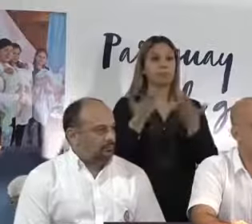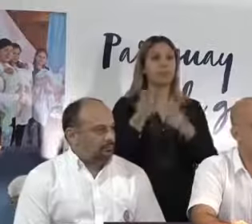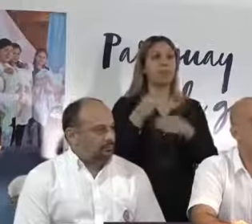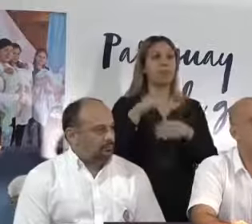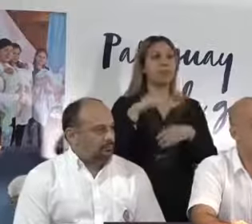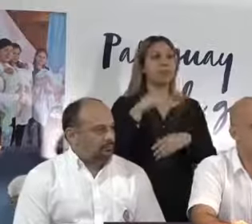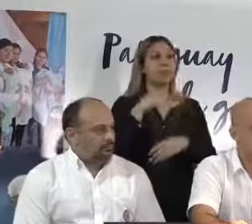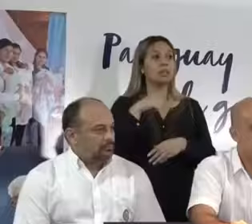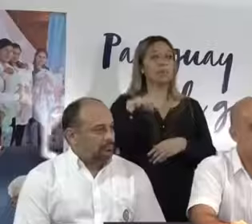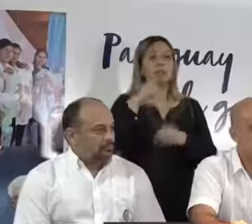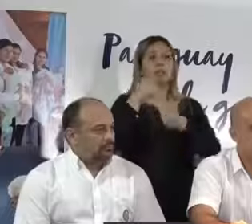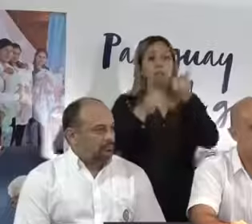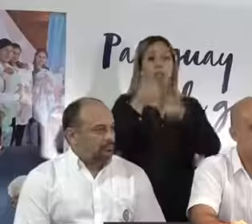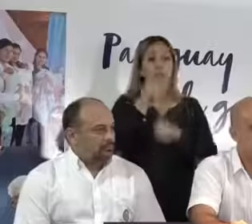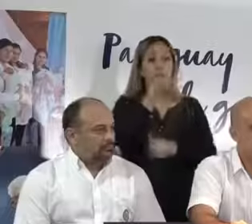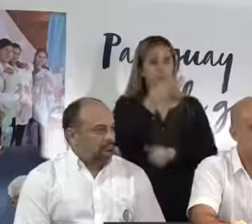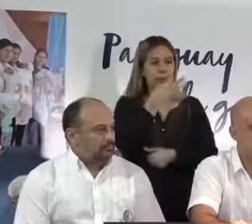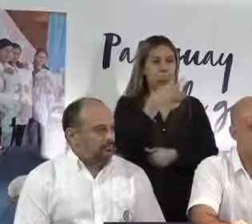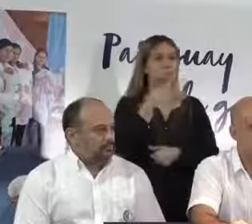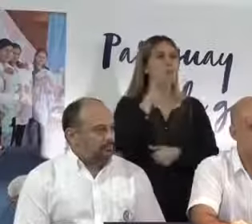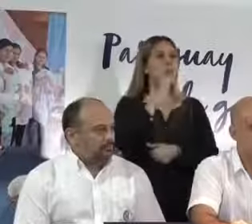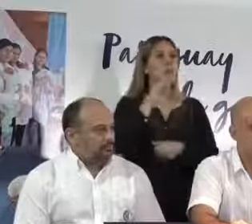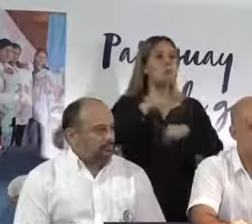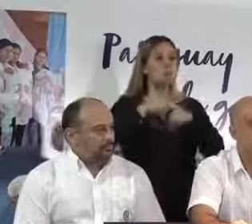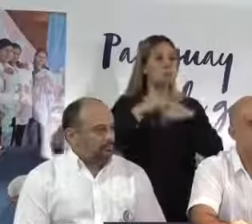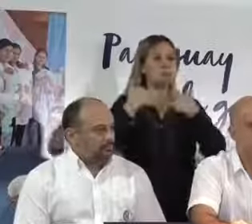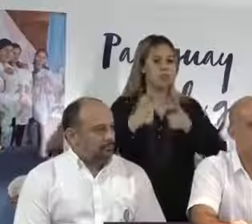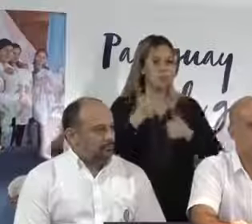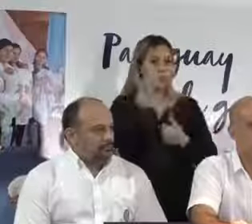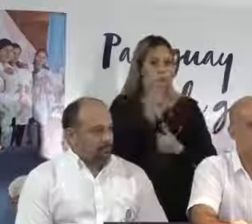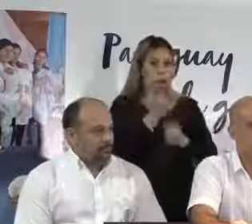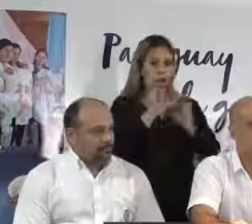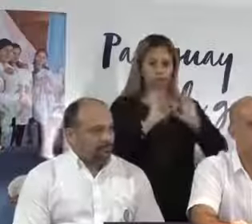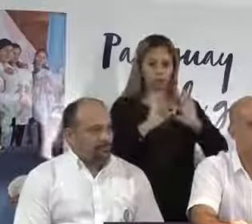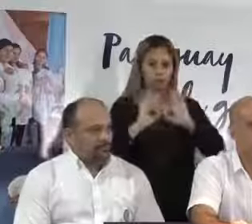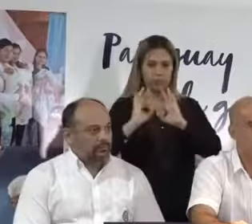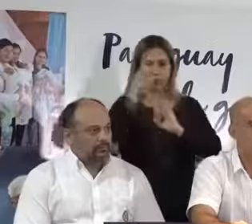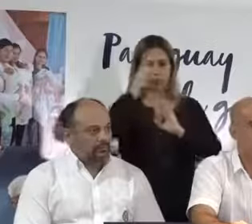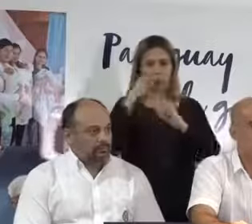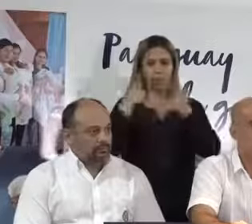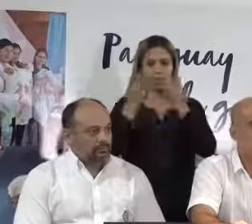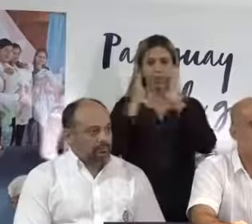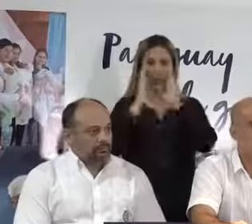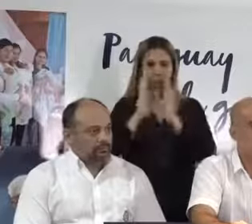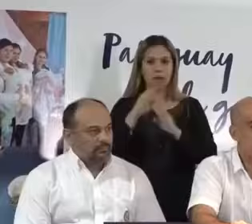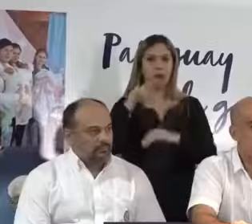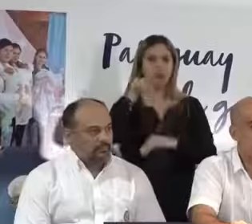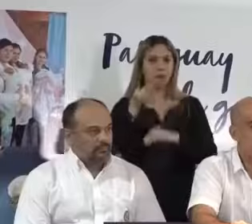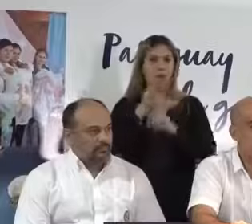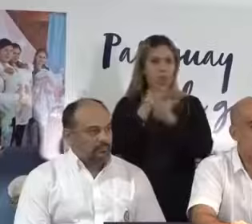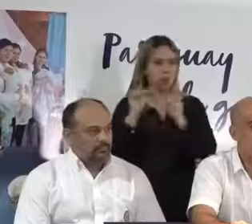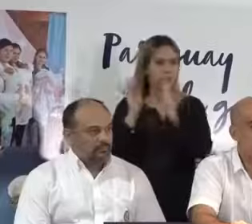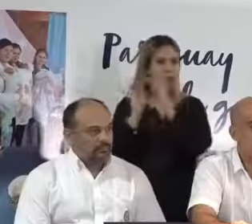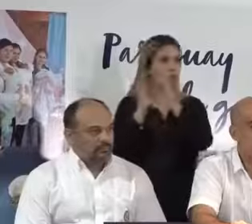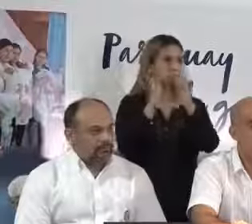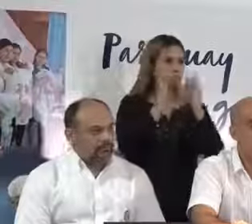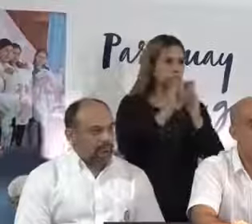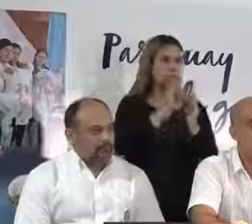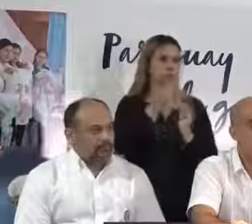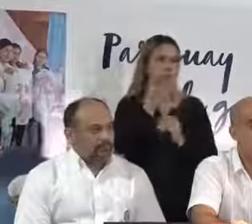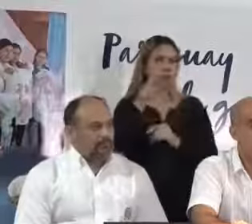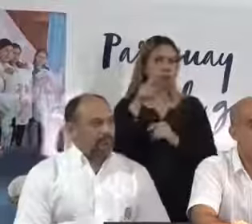qué medicamentos están empleando? ¿El ministerio tiene insumos suficientes? Otra, si temen contagios locales, porque estos son contagios que vienen del